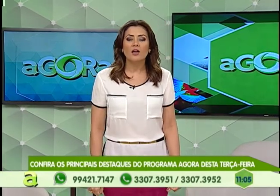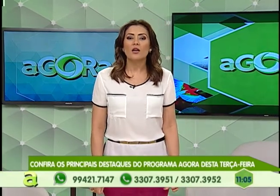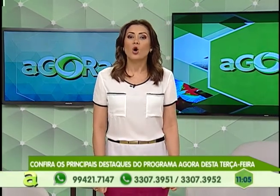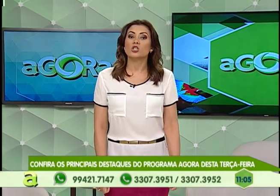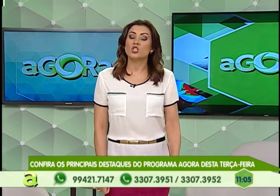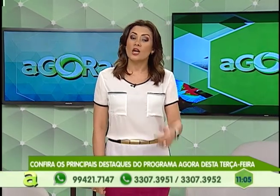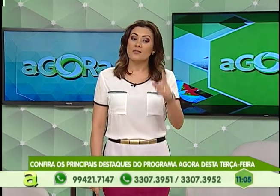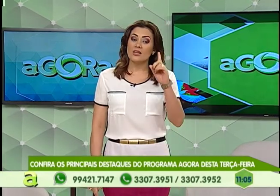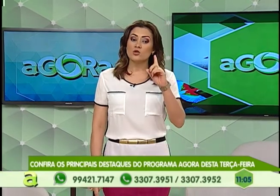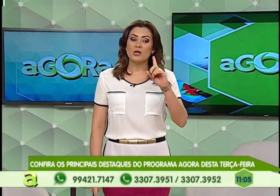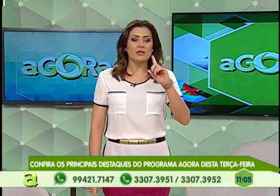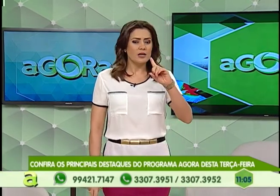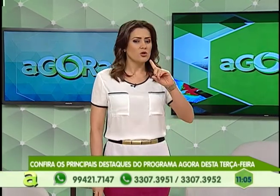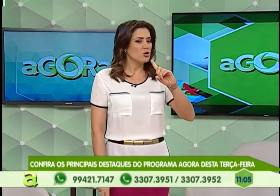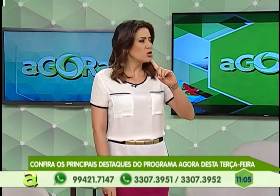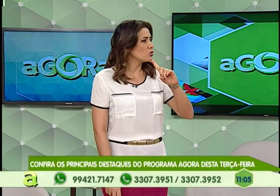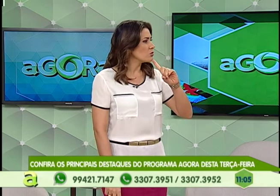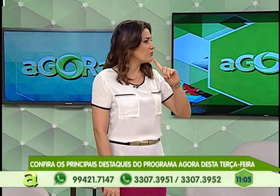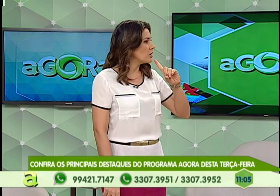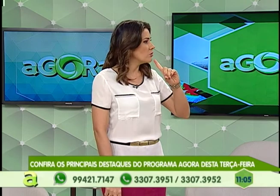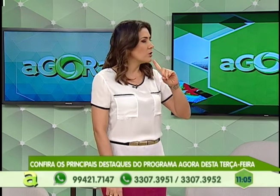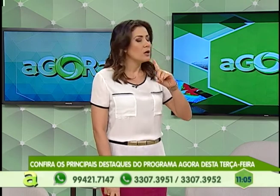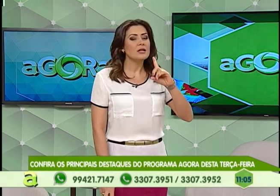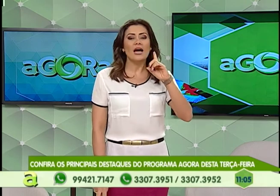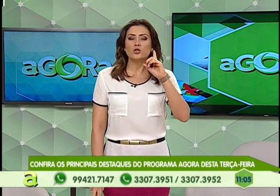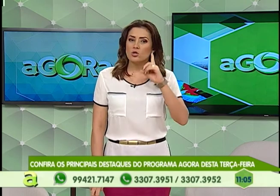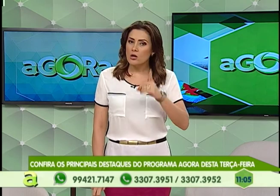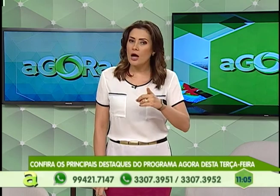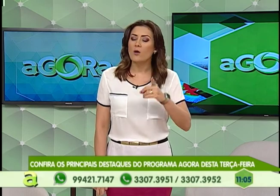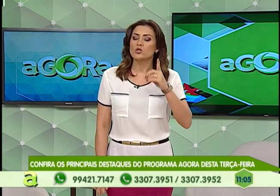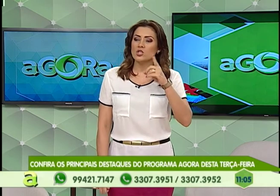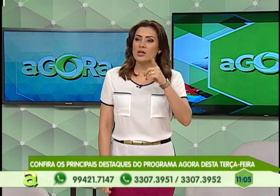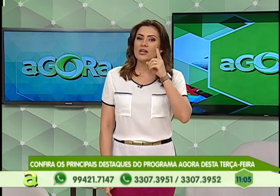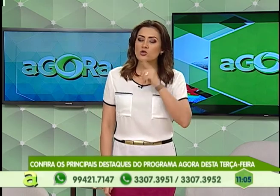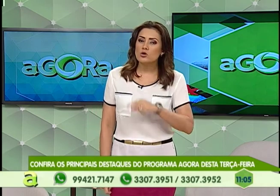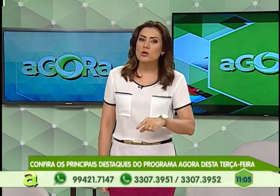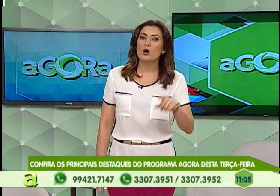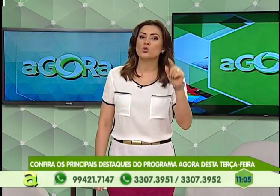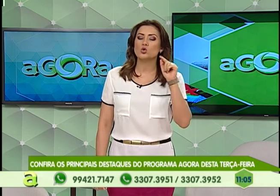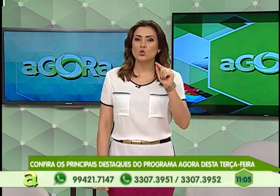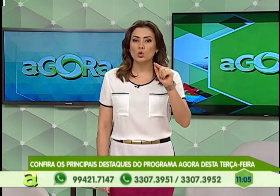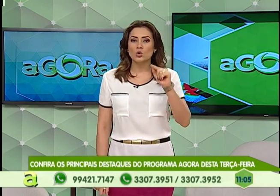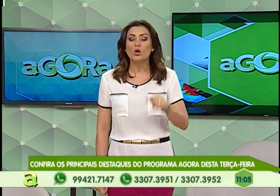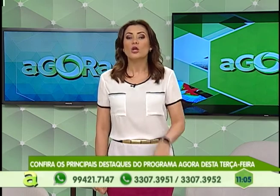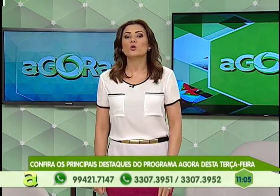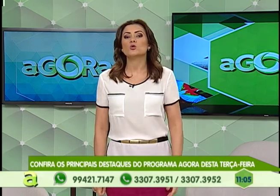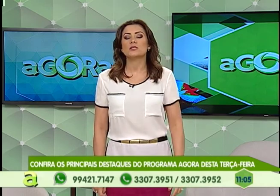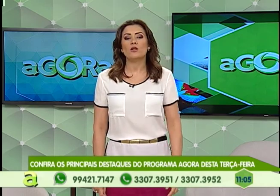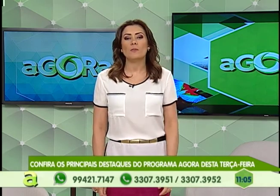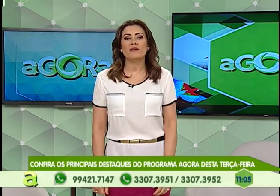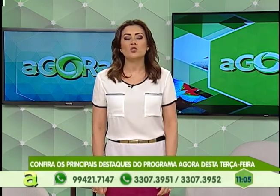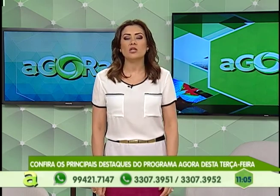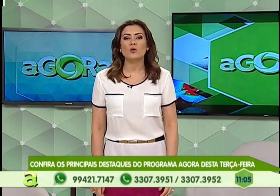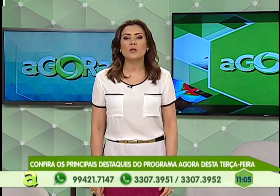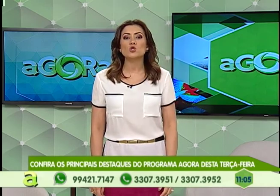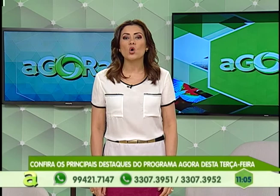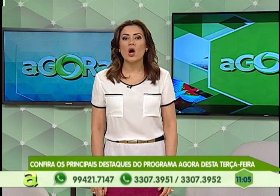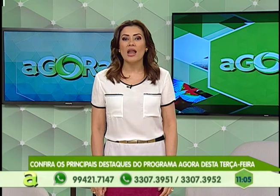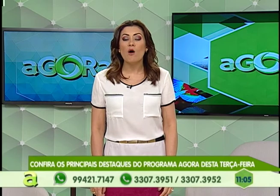E hoje é dia internacional, diretor? Tá falando? Nacional. Hoje é dia nacional do surdo. E o Juscelio Paiva está numa escola ao